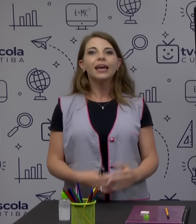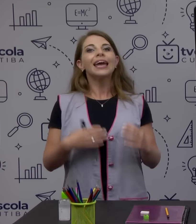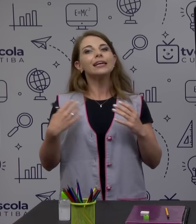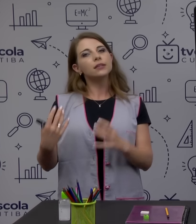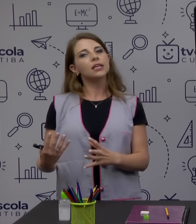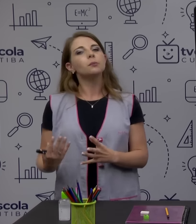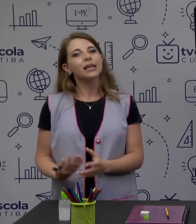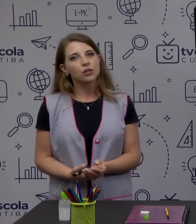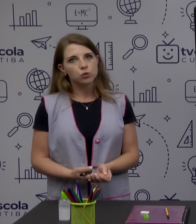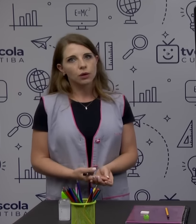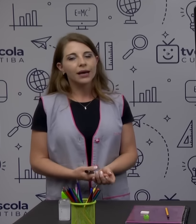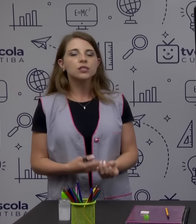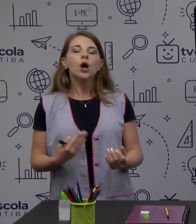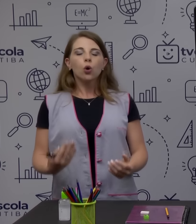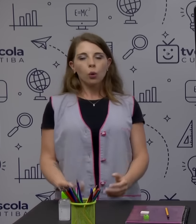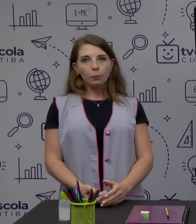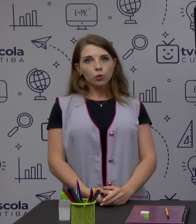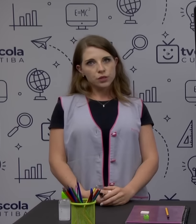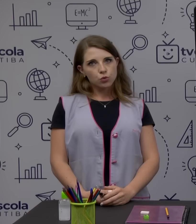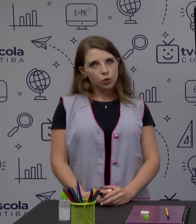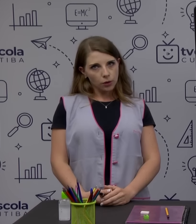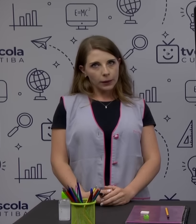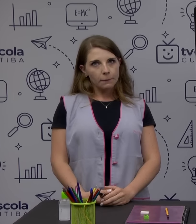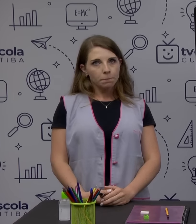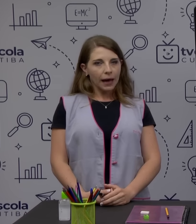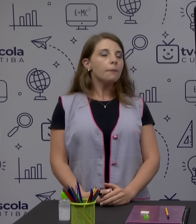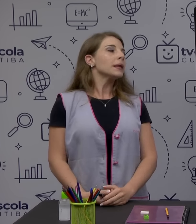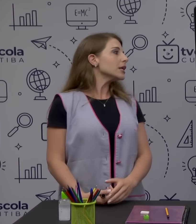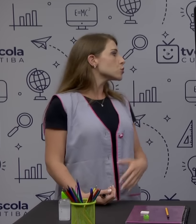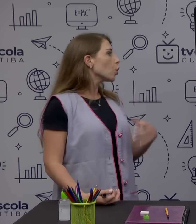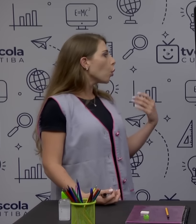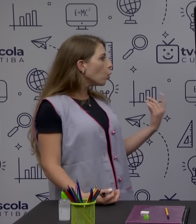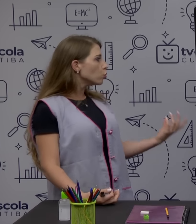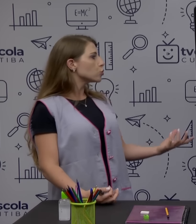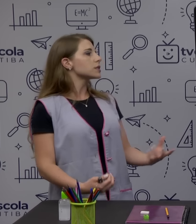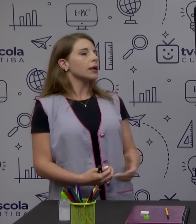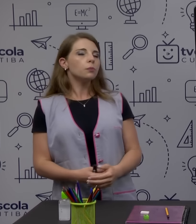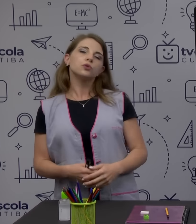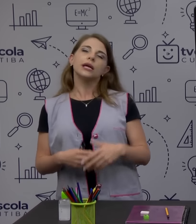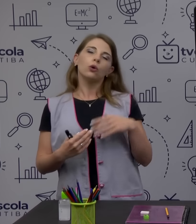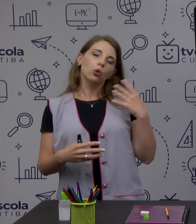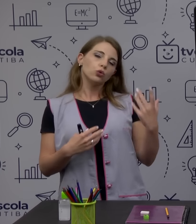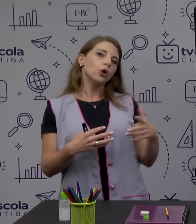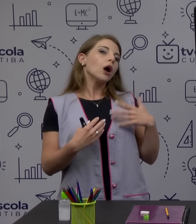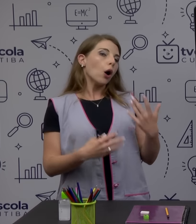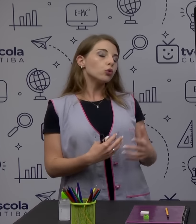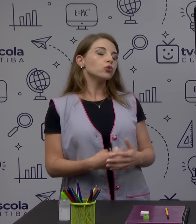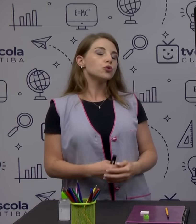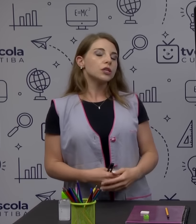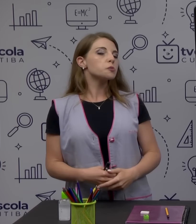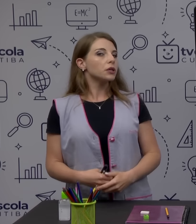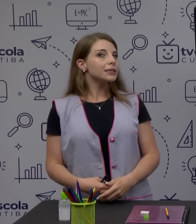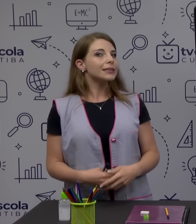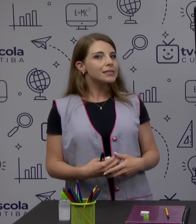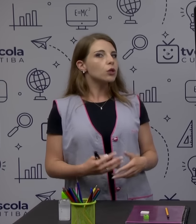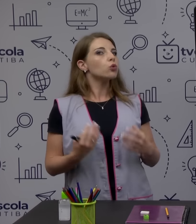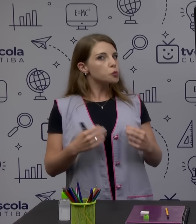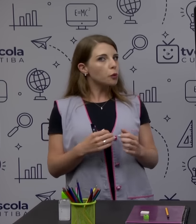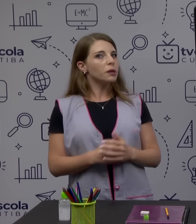em determinados locais com a poluição sonora, tá? Isso ao longo dos tempos, né, ao longo dos anos pode estar trazendo alguns problemas